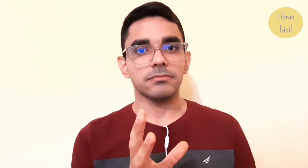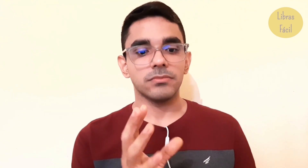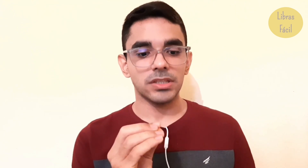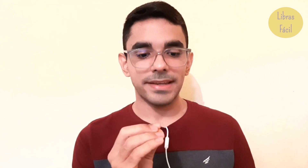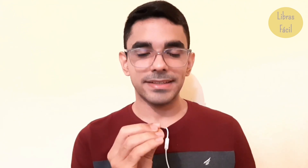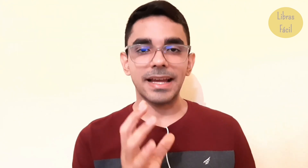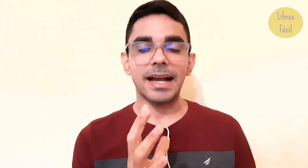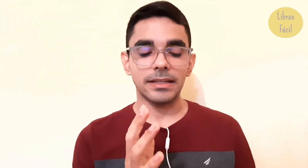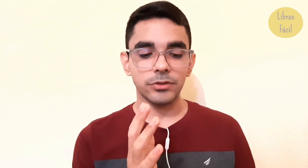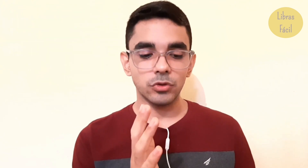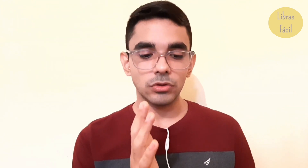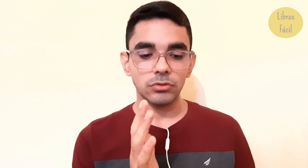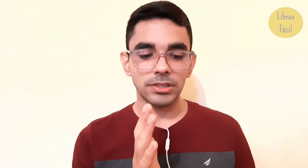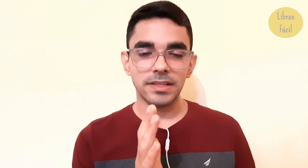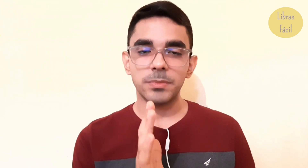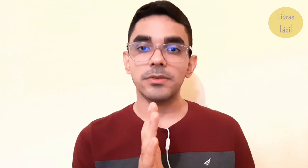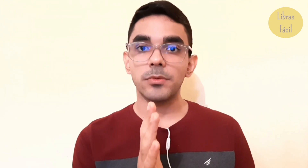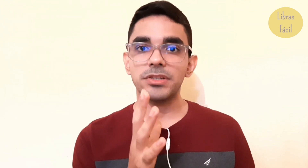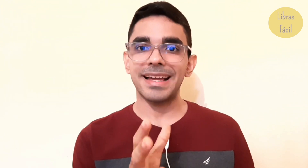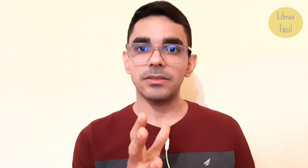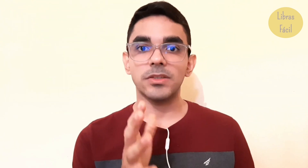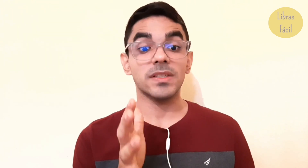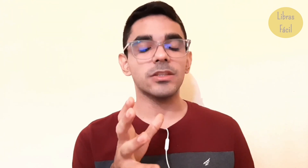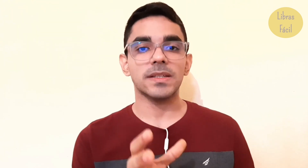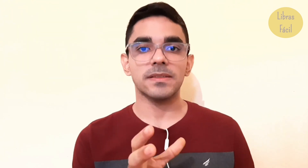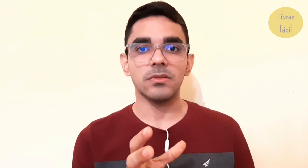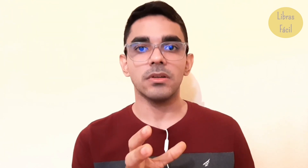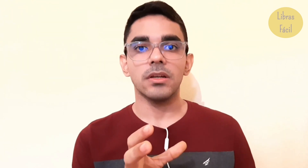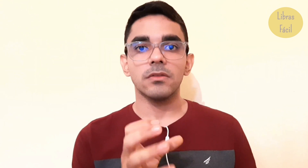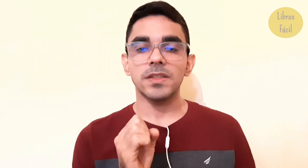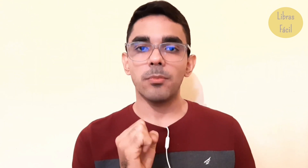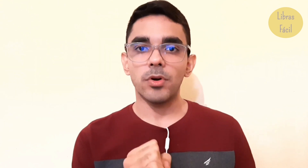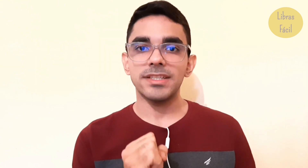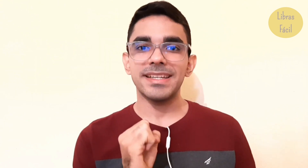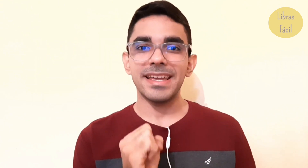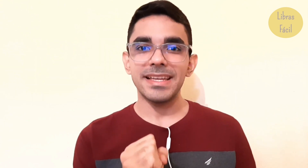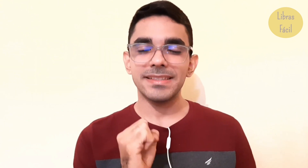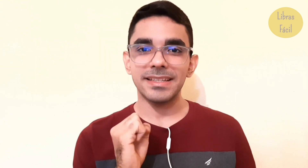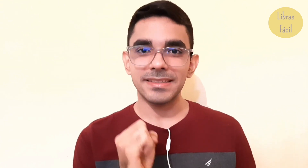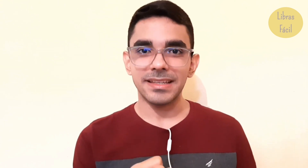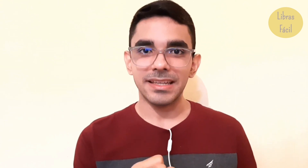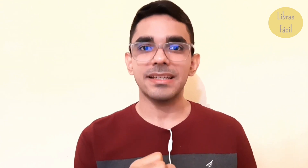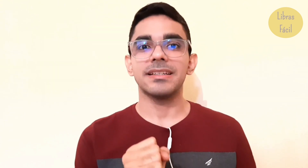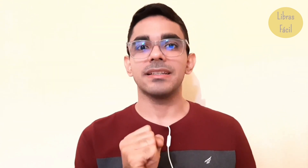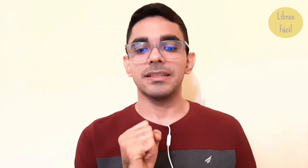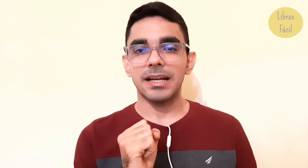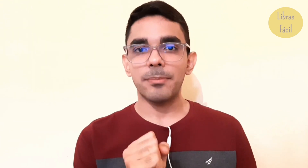de estar, no que diz respeito ao seu estado, à sua situação, você pode esquecer